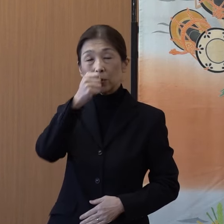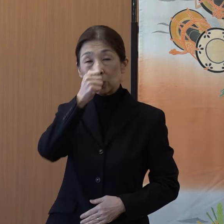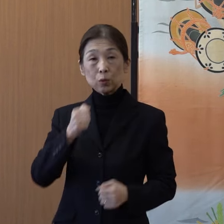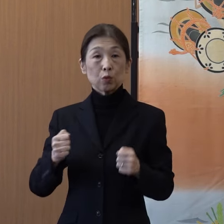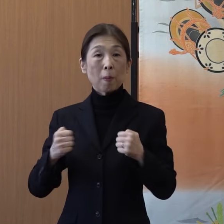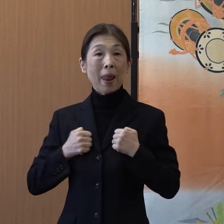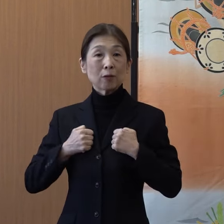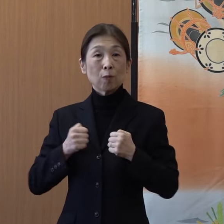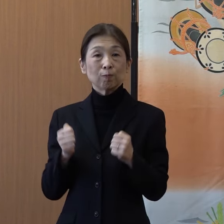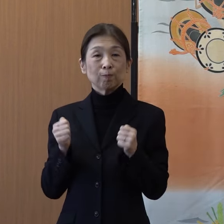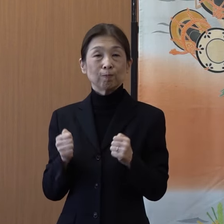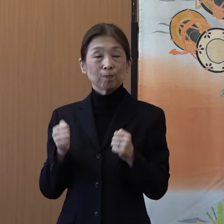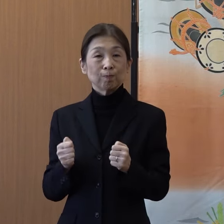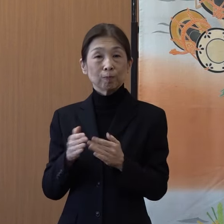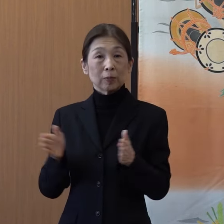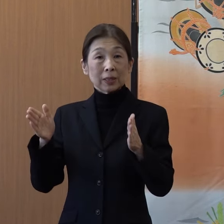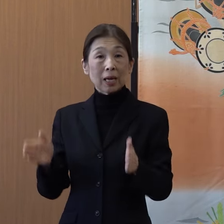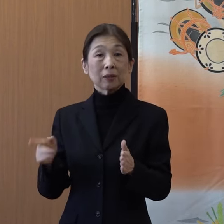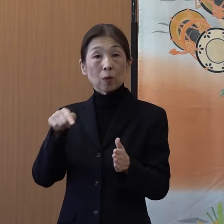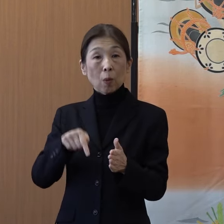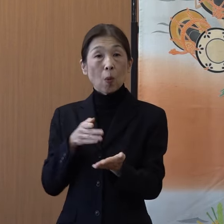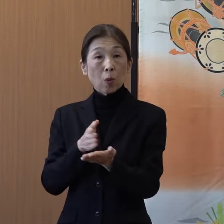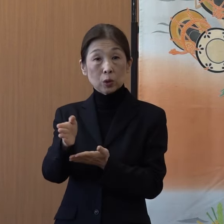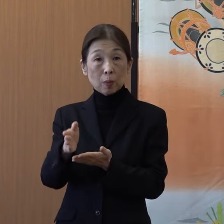フルマラソンは現在